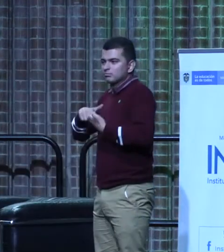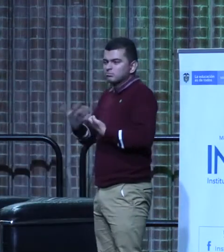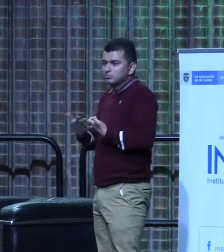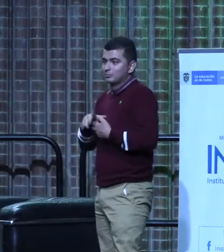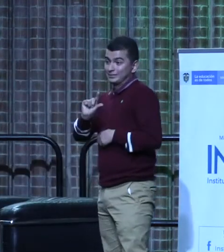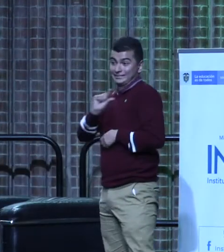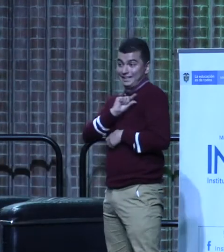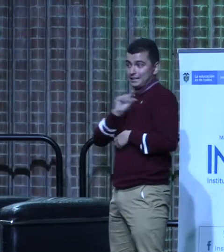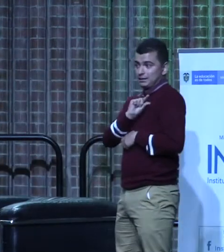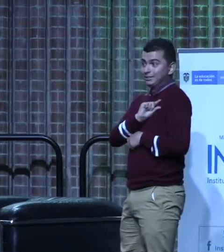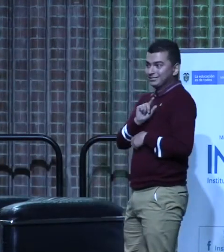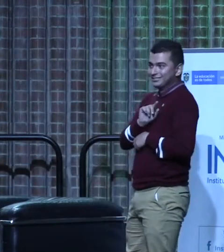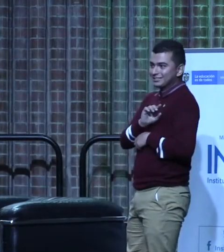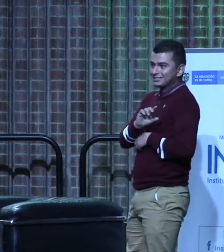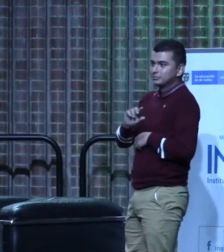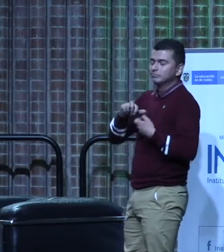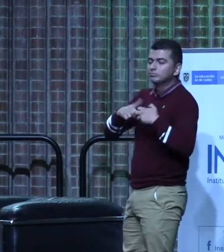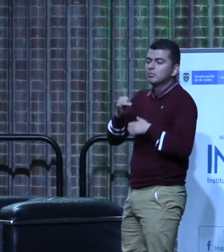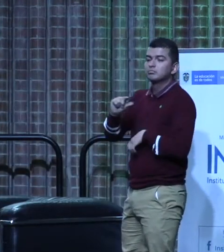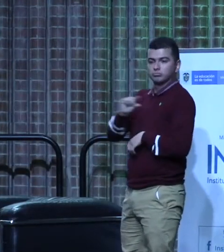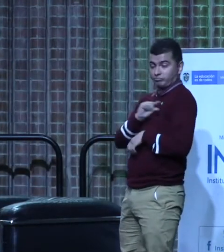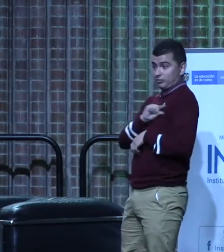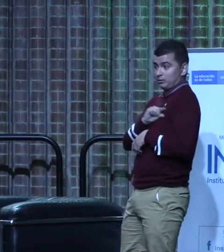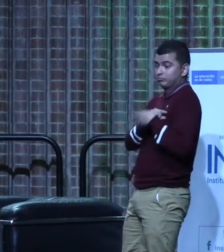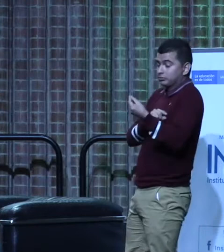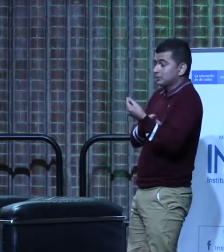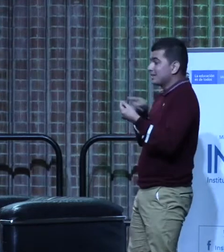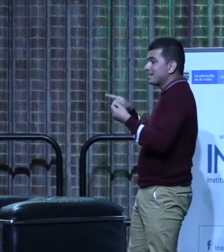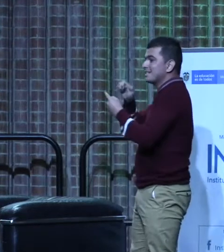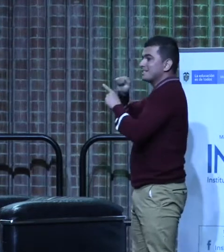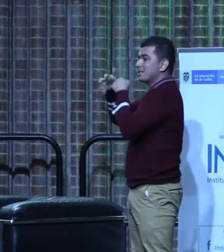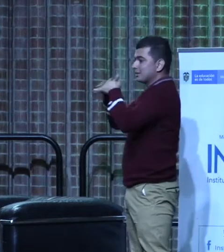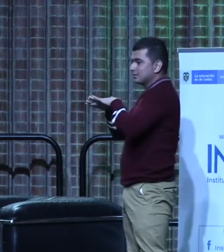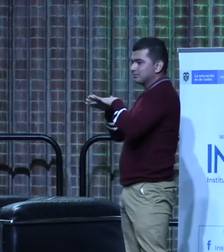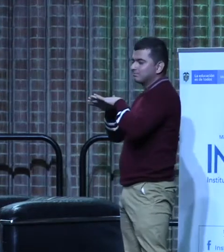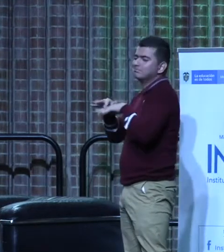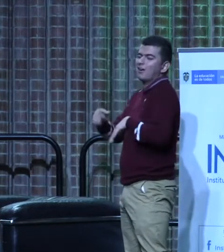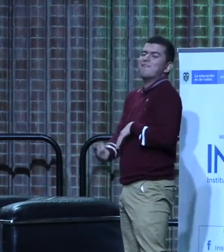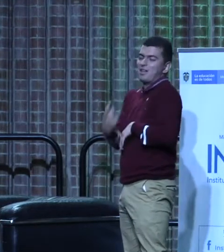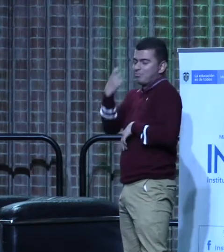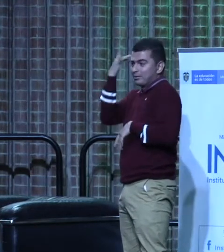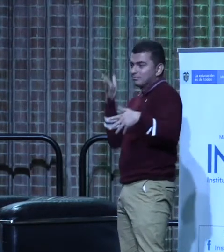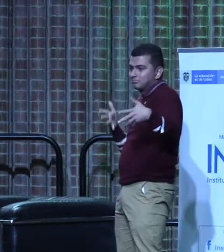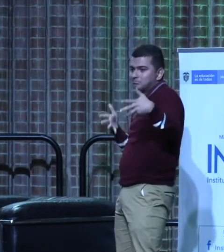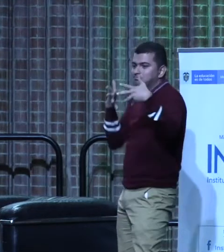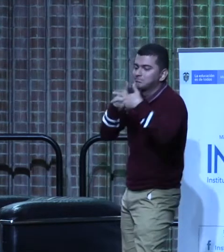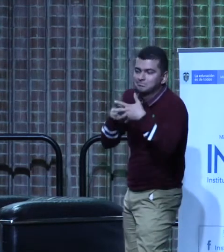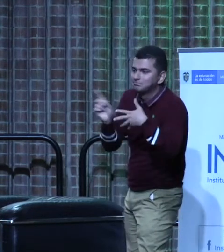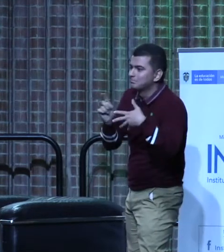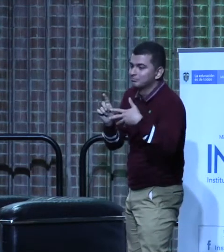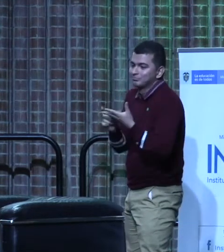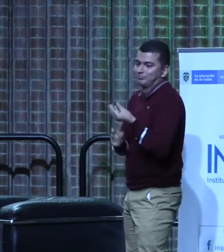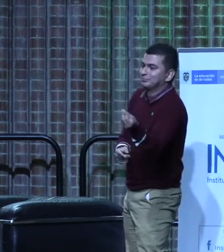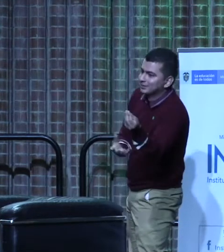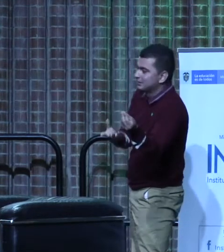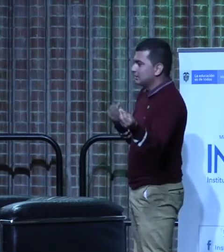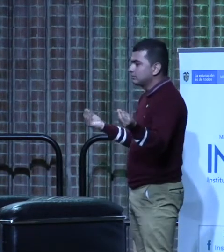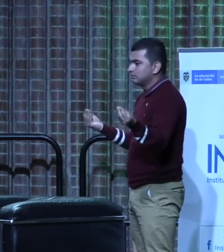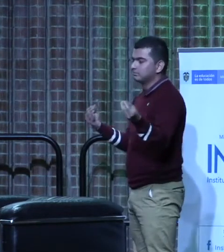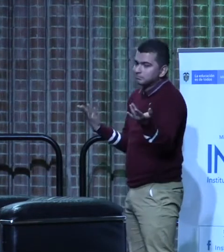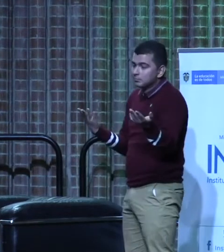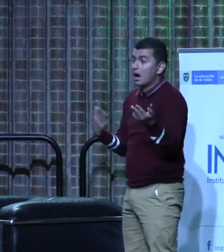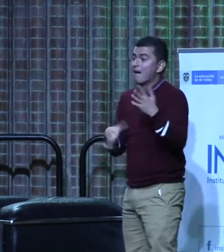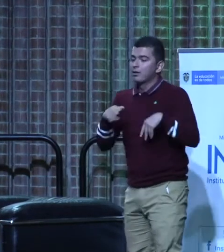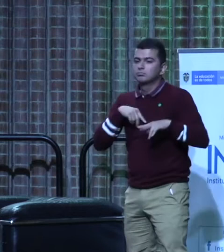Bueno, una de las problemáticas y teniendo en cuenta también el trabajo que realiza